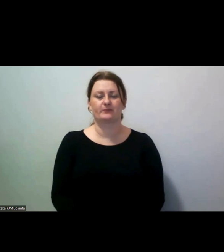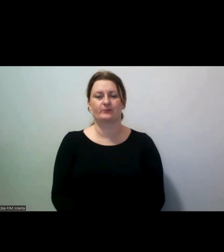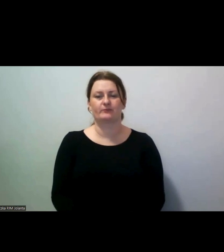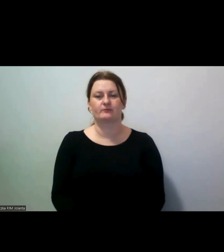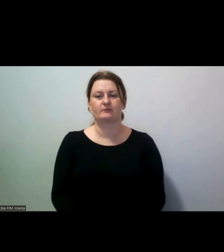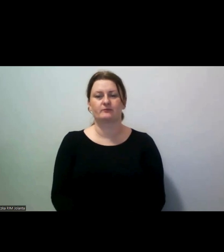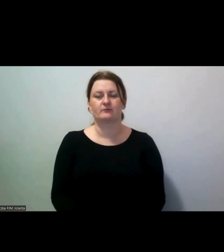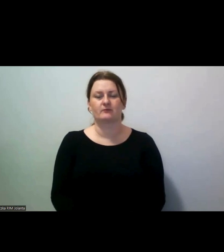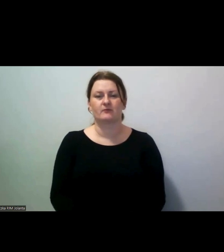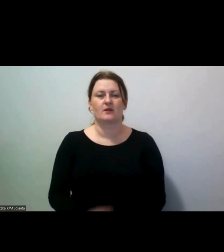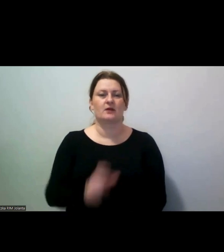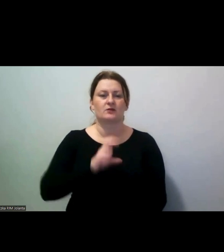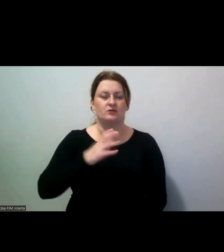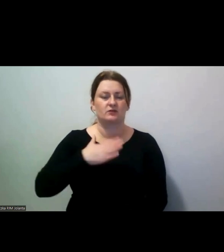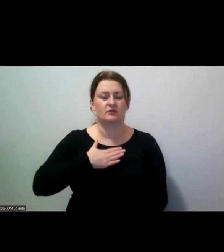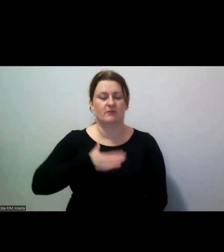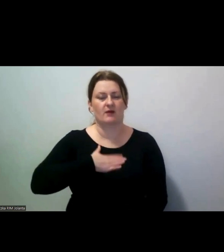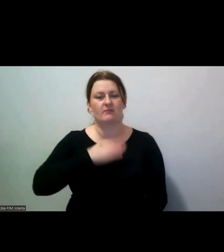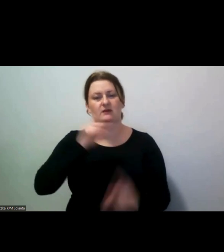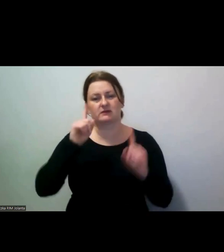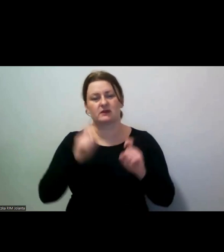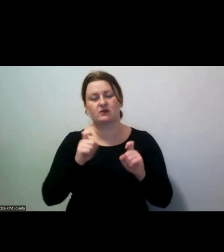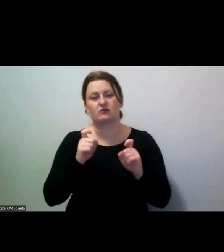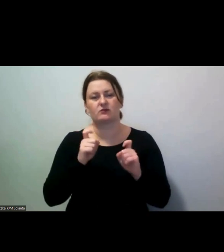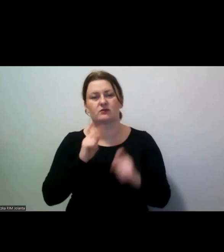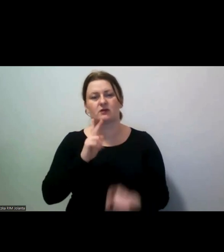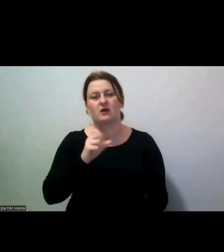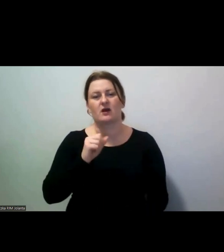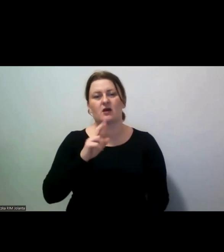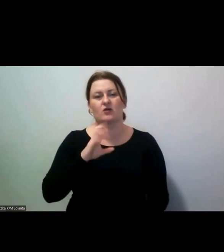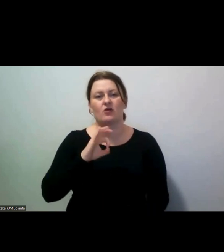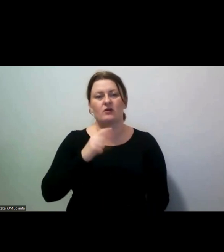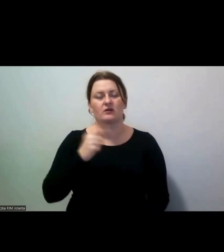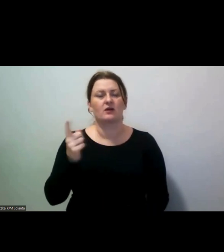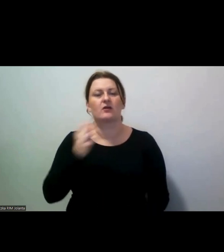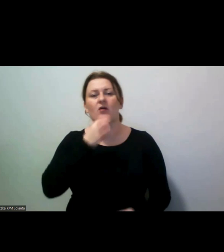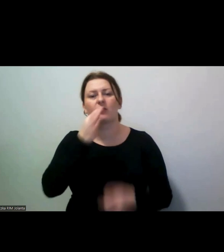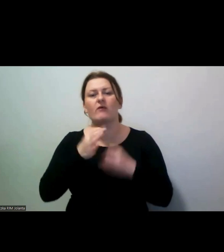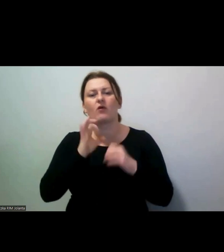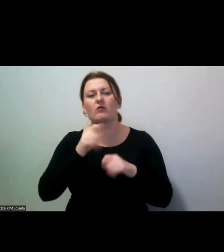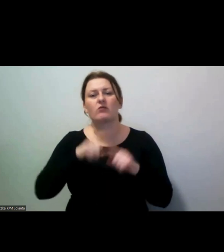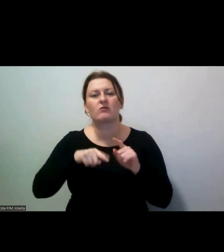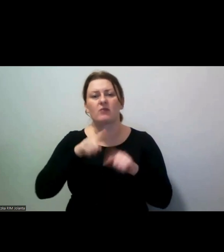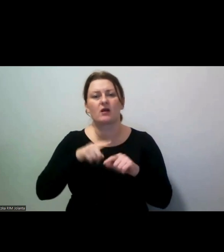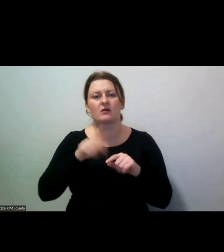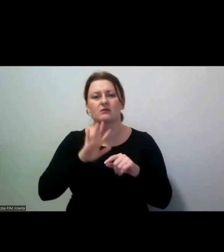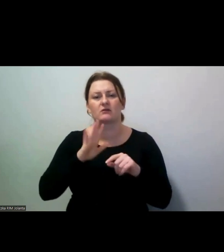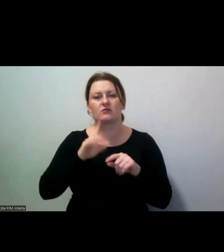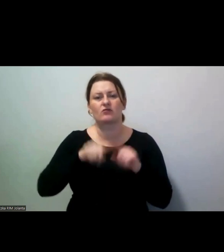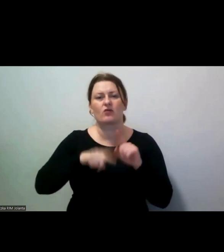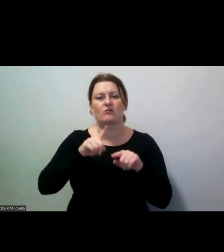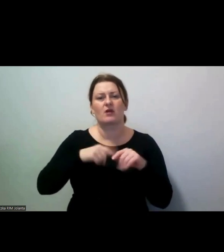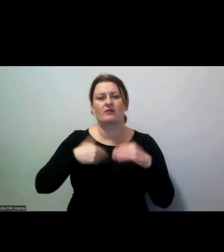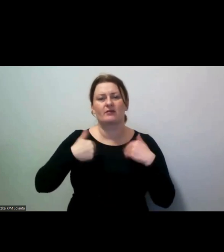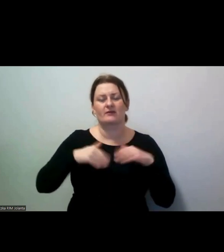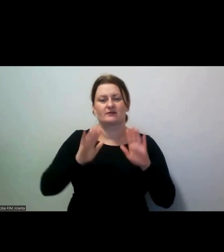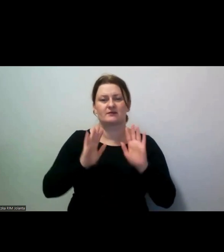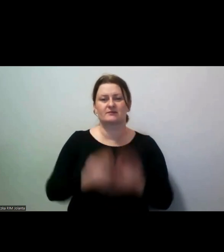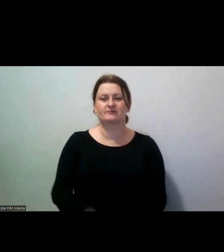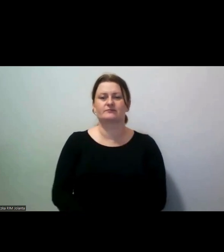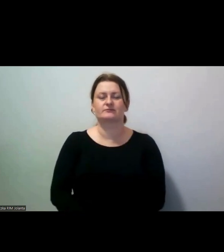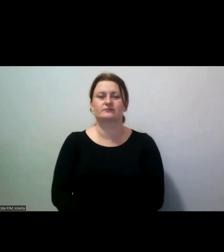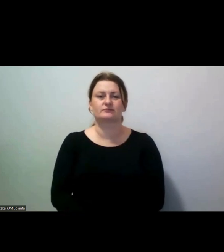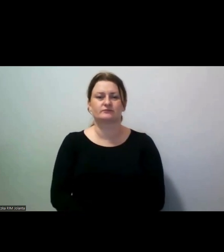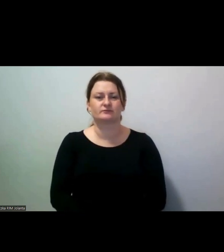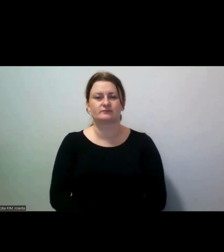Nie wiem, czy mam, Karolino, zacząć, czy chcesz o normalizacji coś? Nie, o normalizacji nie chcę,